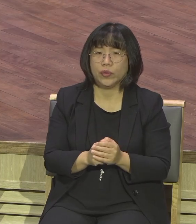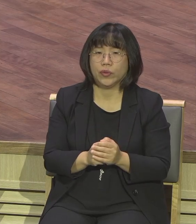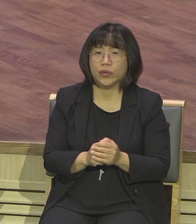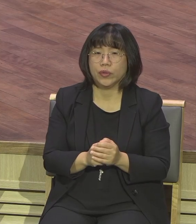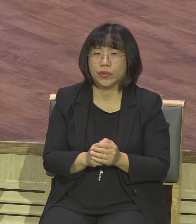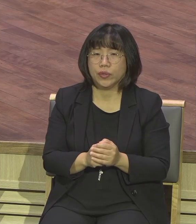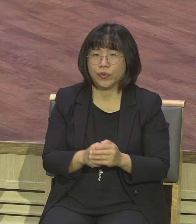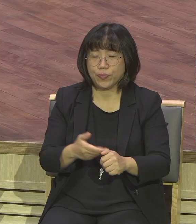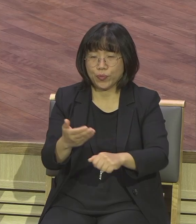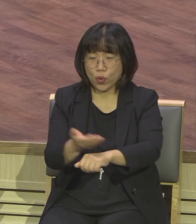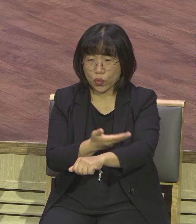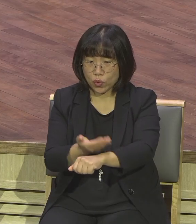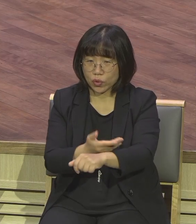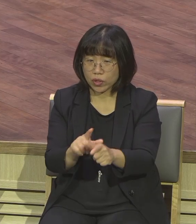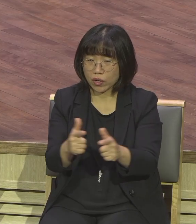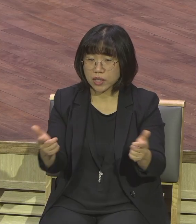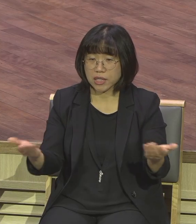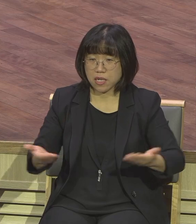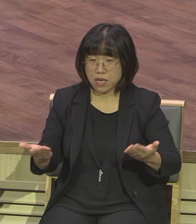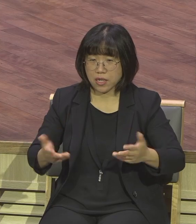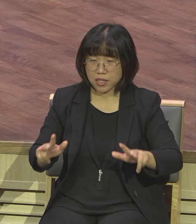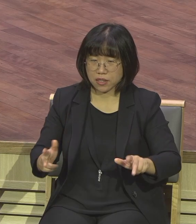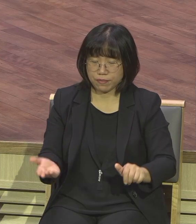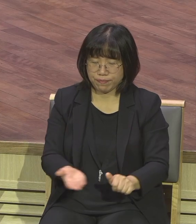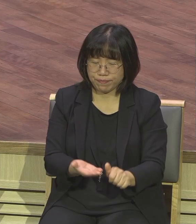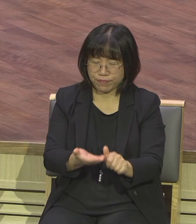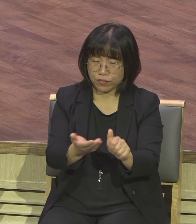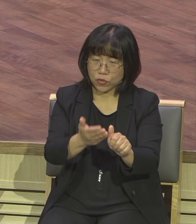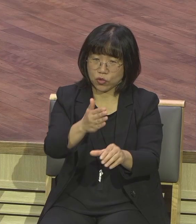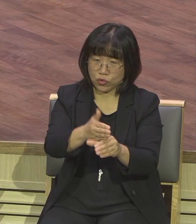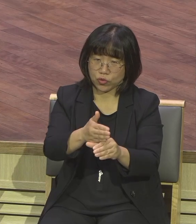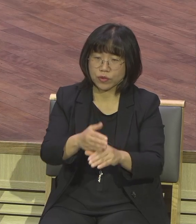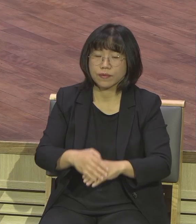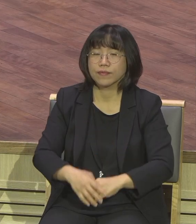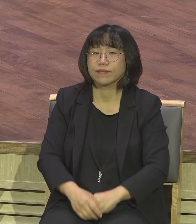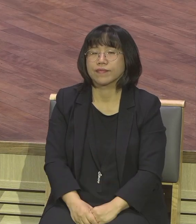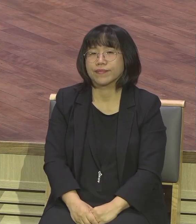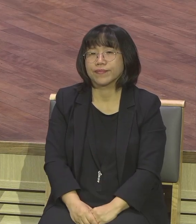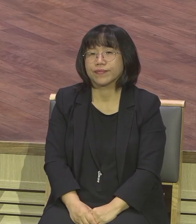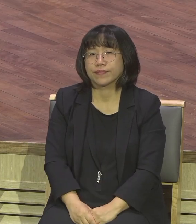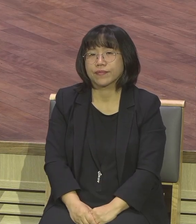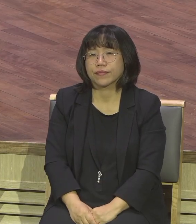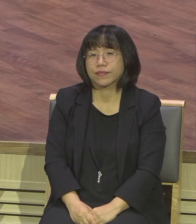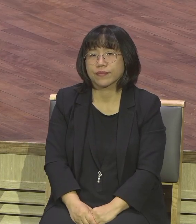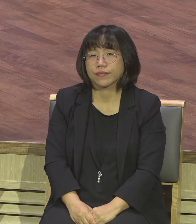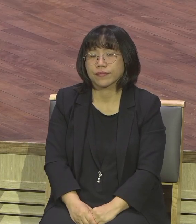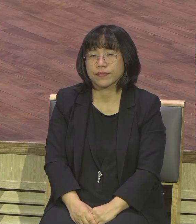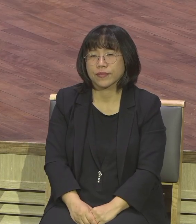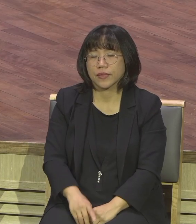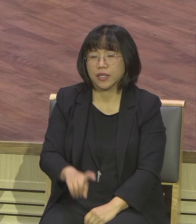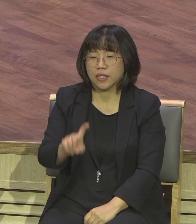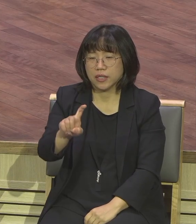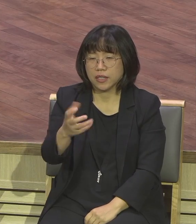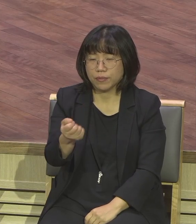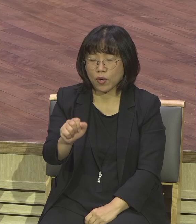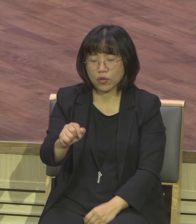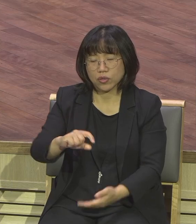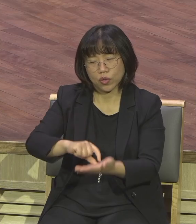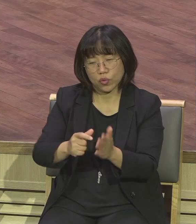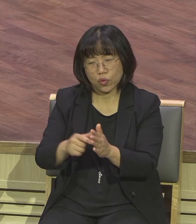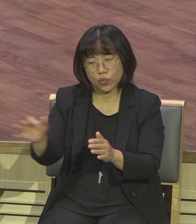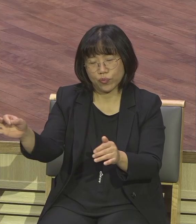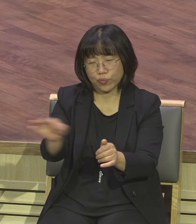있고 그래서 자발적으로 그렇게 선교할 수 있도록 그 전부 다 10몇억 들여가다 해줬잖아요.